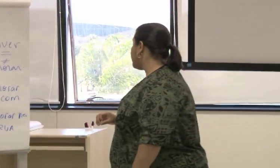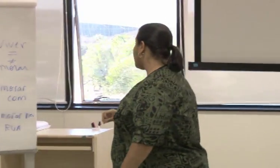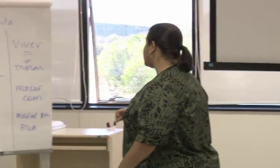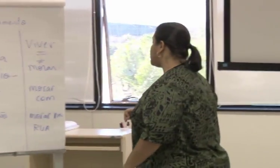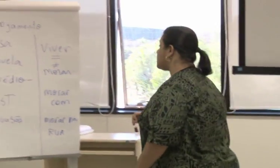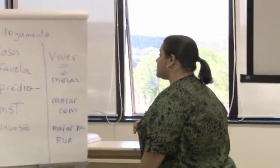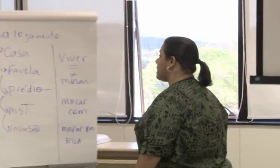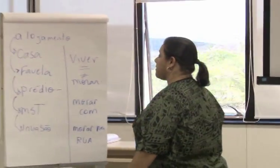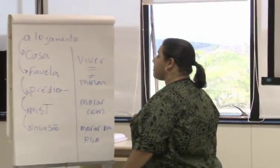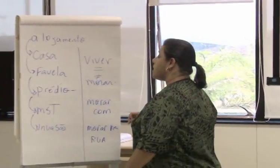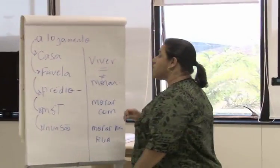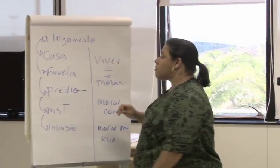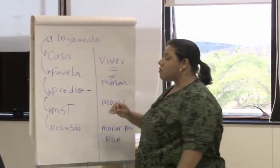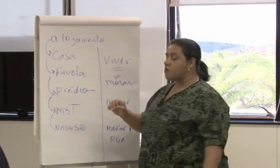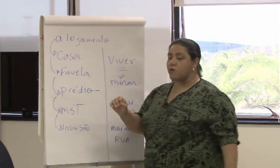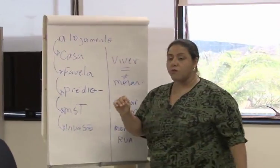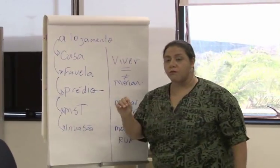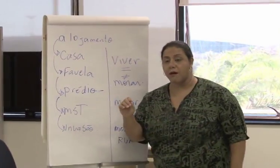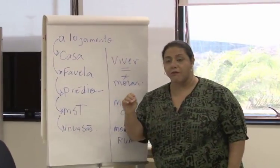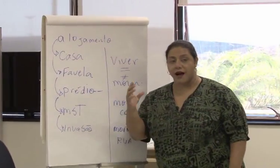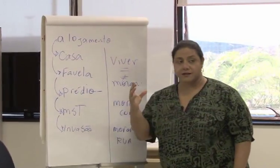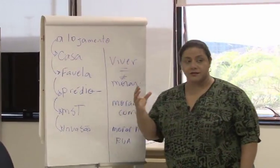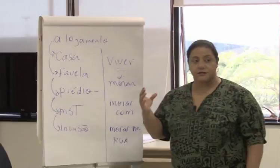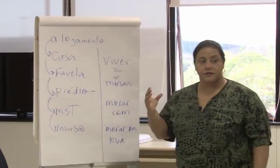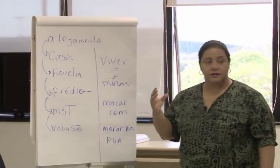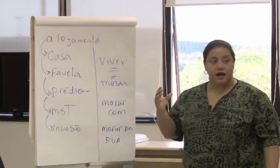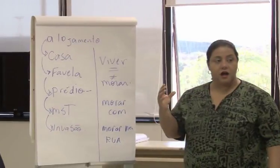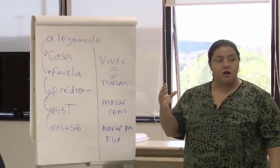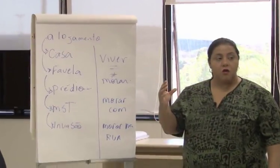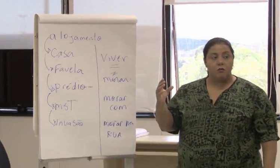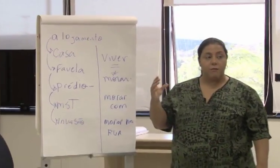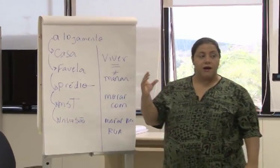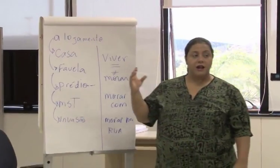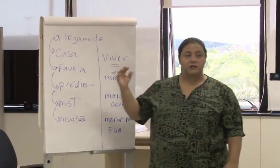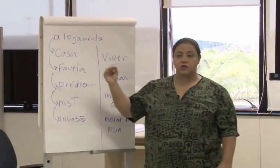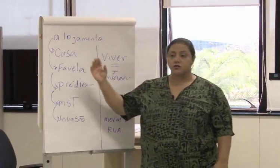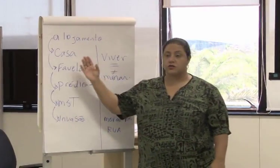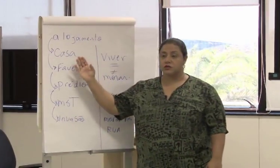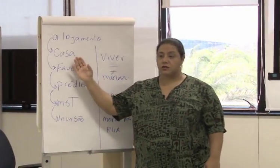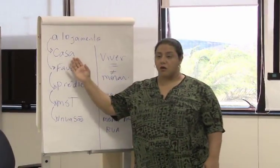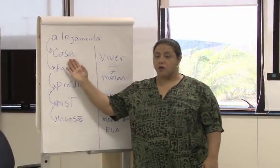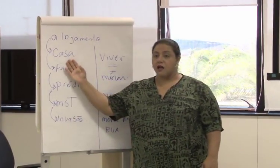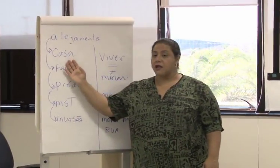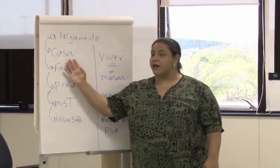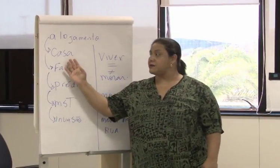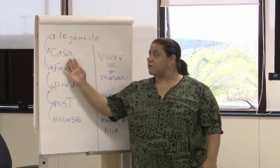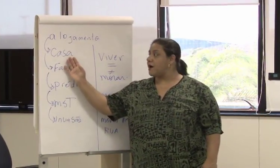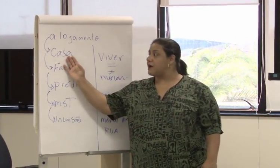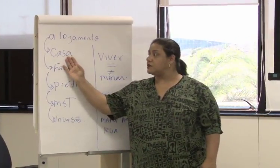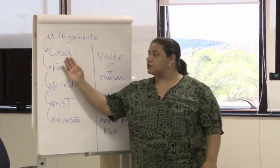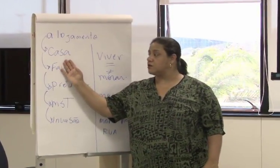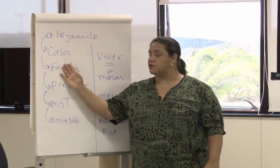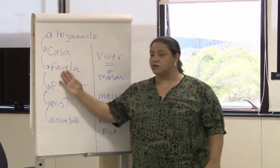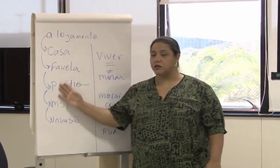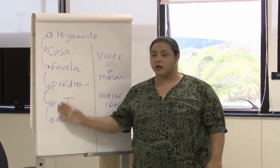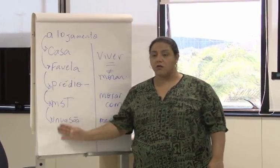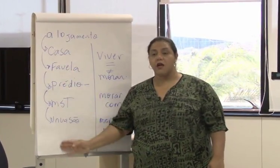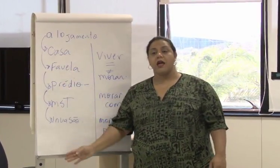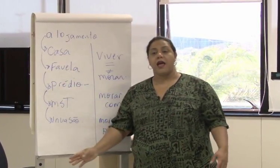a gente tem uma base, tá? Uma base de construção. E essa base de construção,